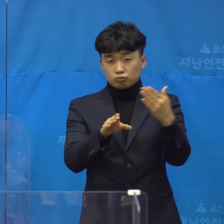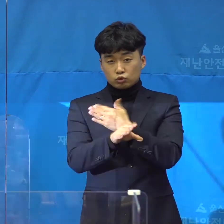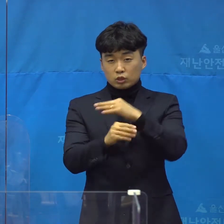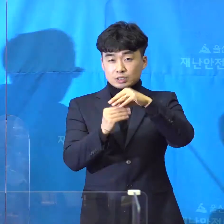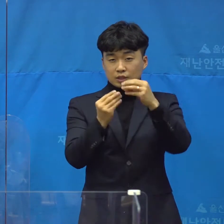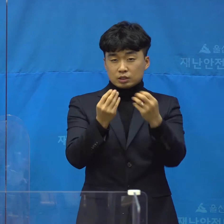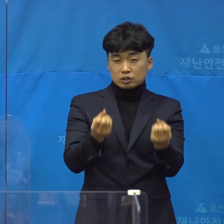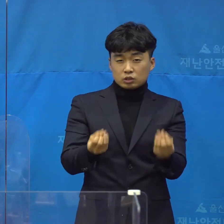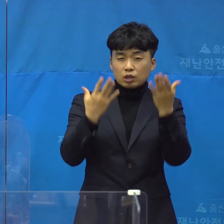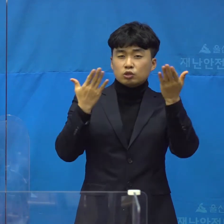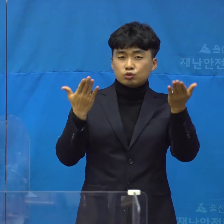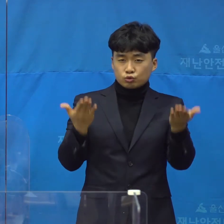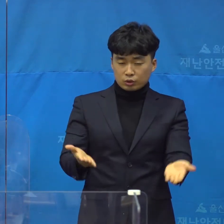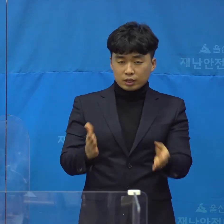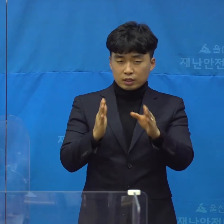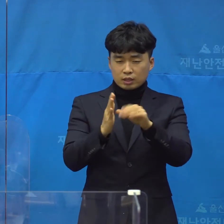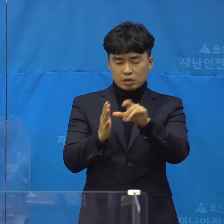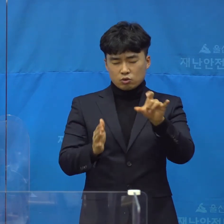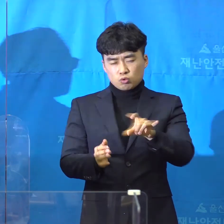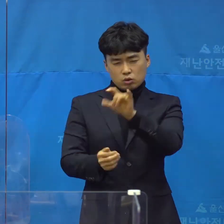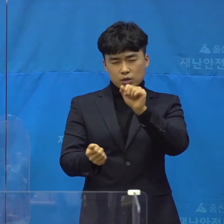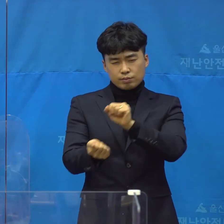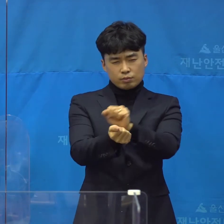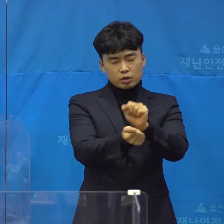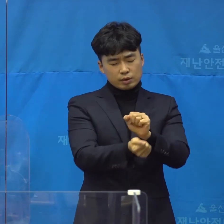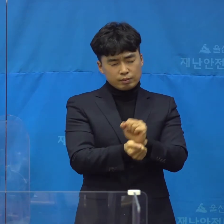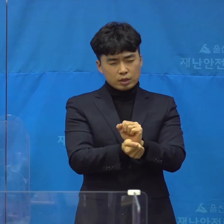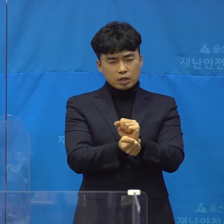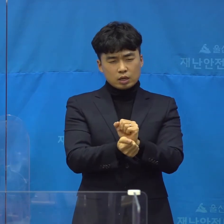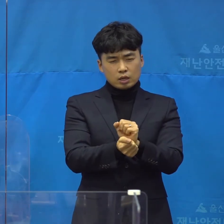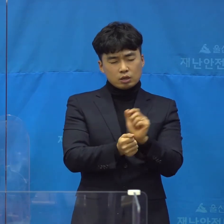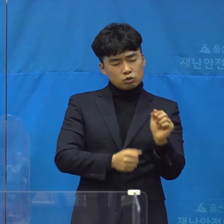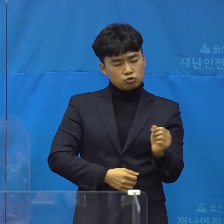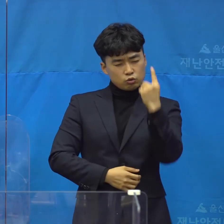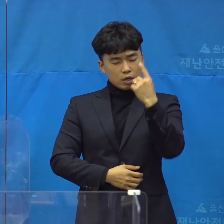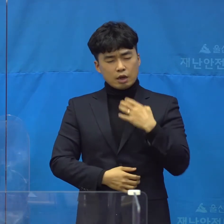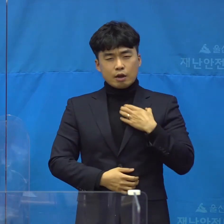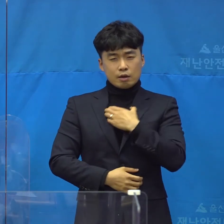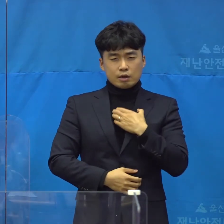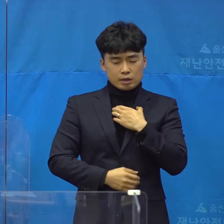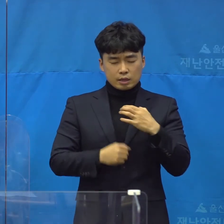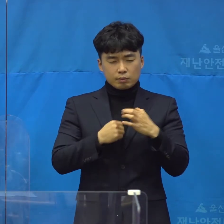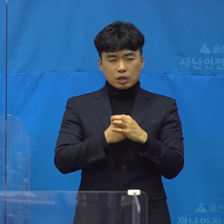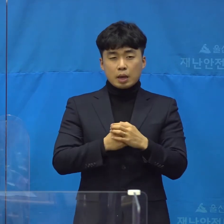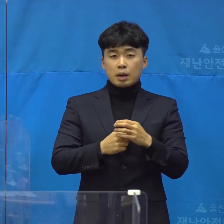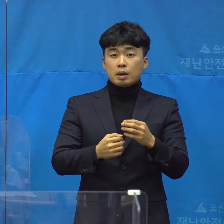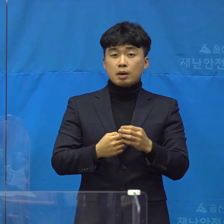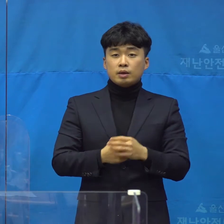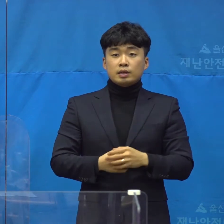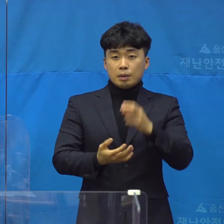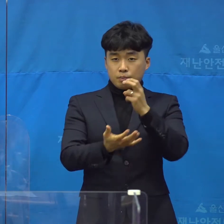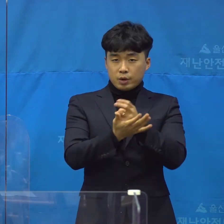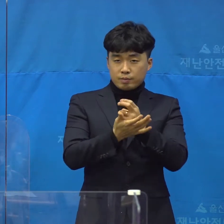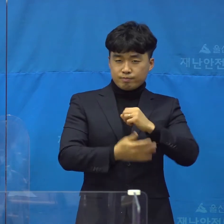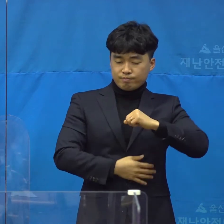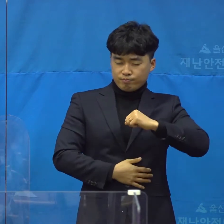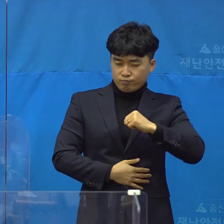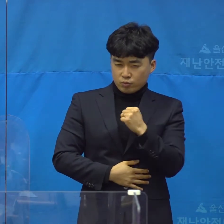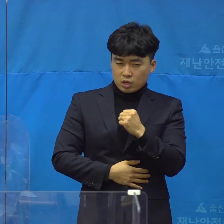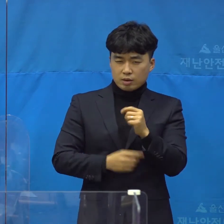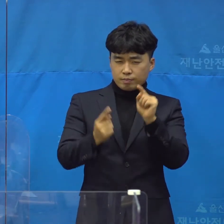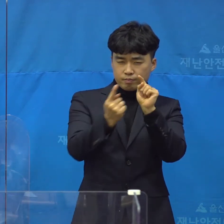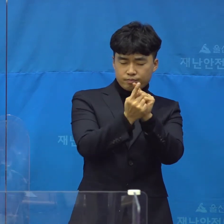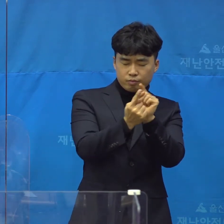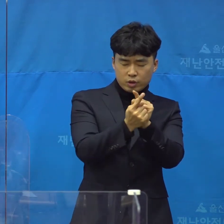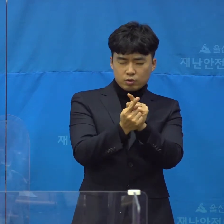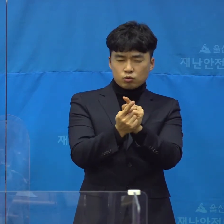연휴가 코로나19 재확산의 도화선이 되지 않도록 방역수칙 준수와 사람 간 접촉을 최대한 자제해 주실